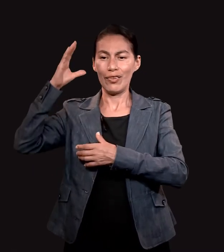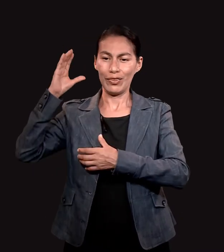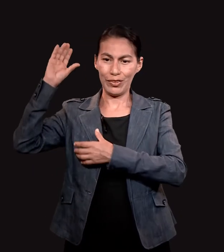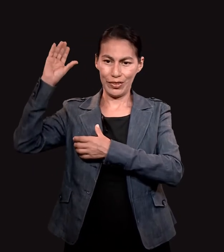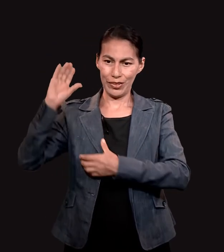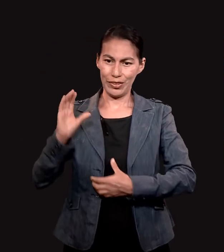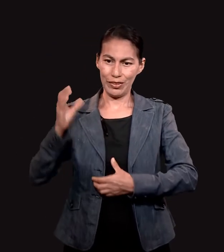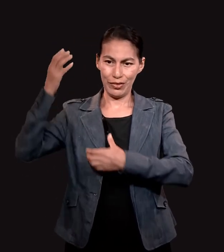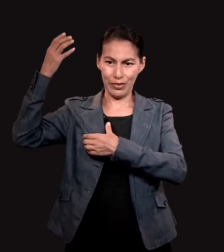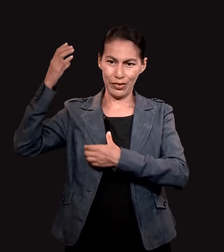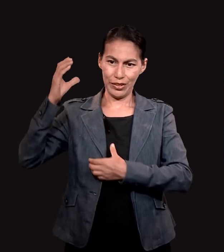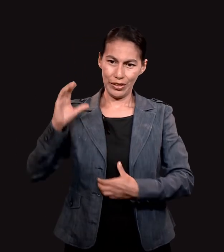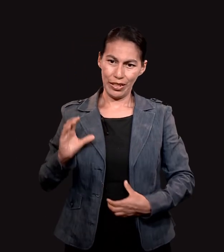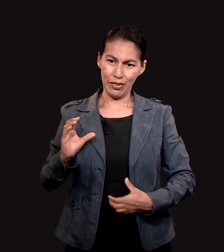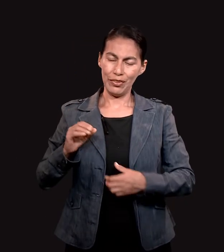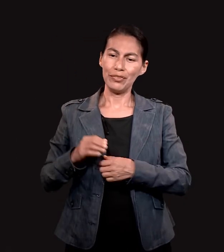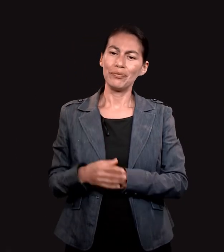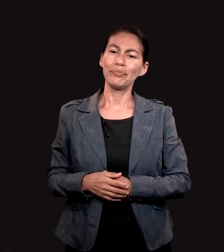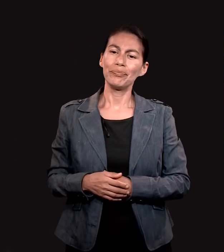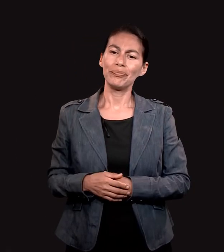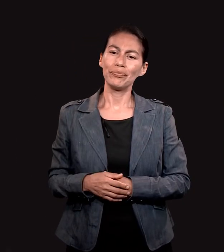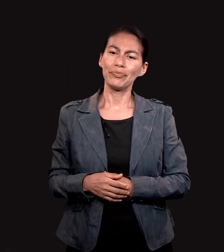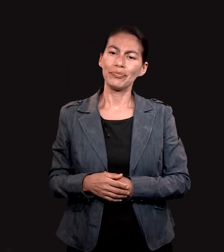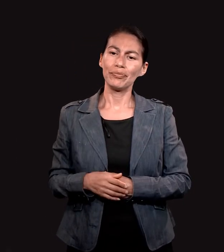a mí me tocaba participar, pues, con mi club, que era de la iglesia central.